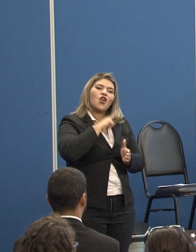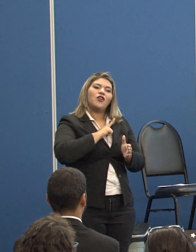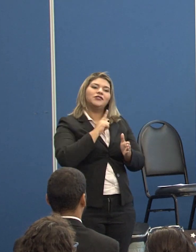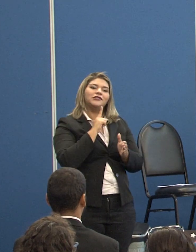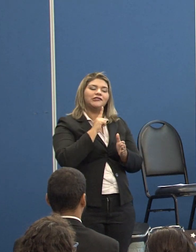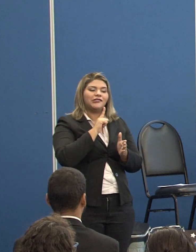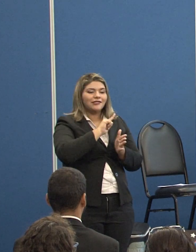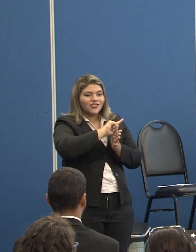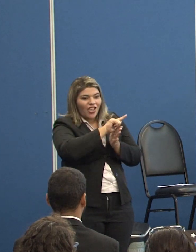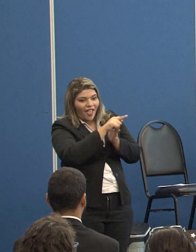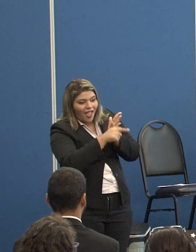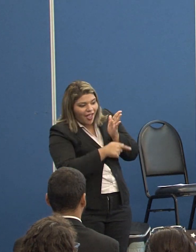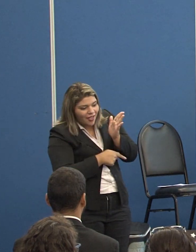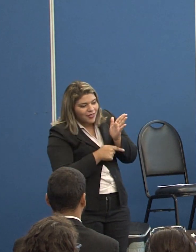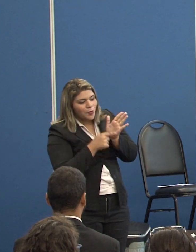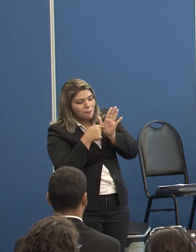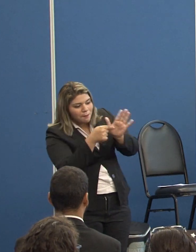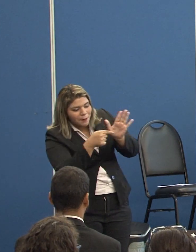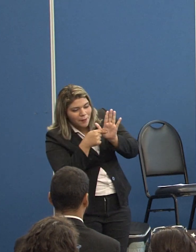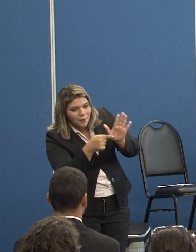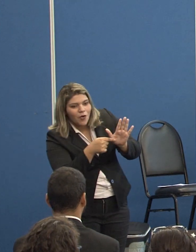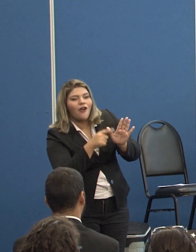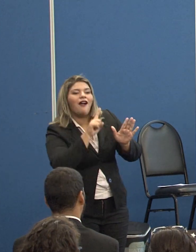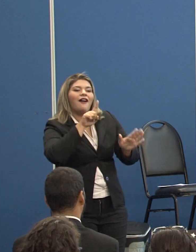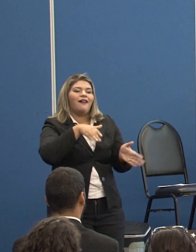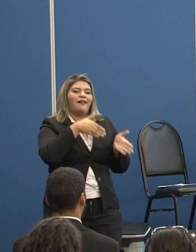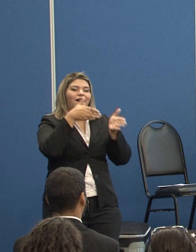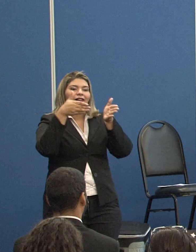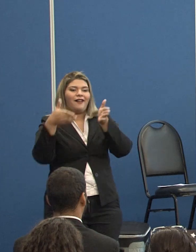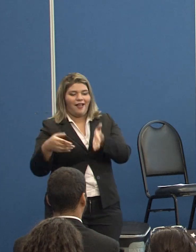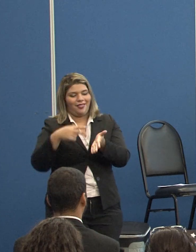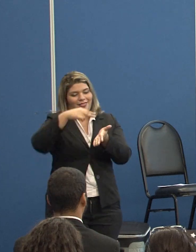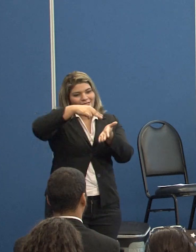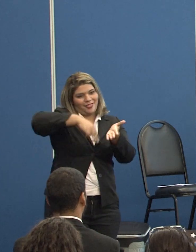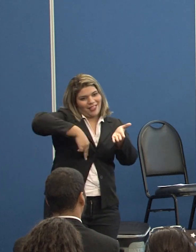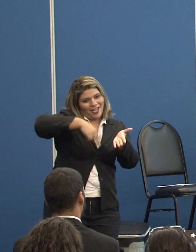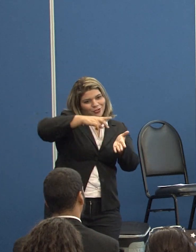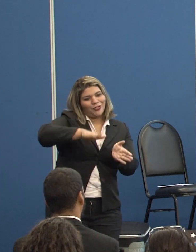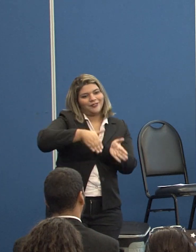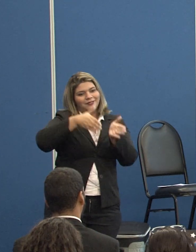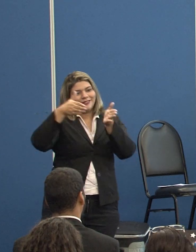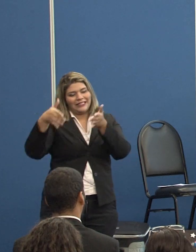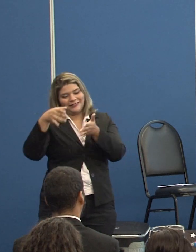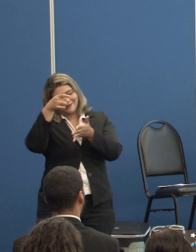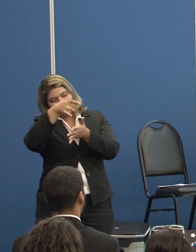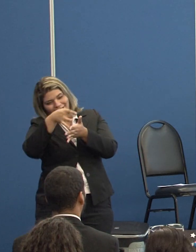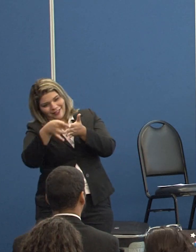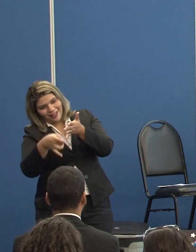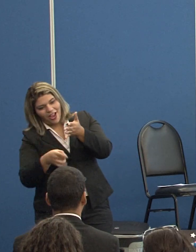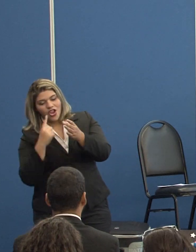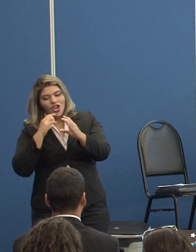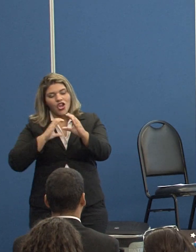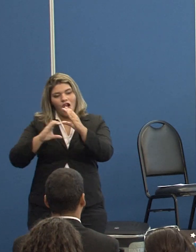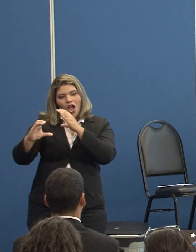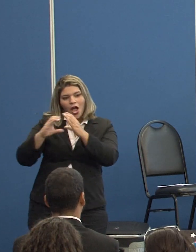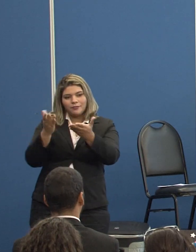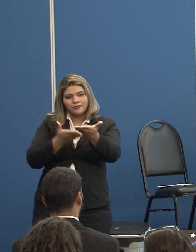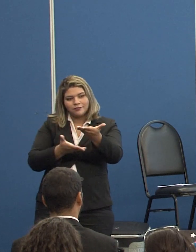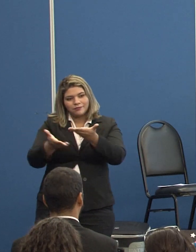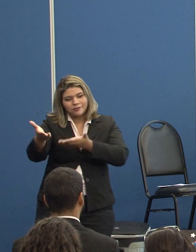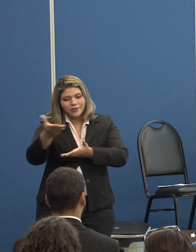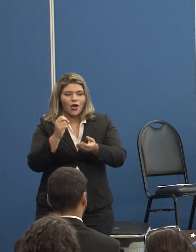e aí sim eu trabalho a leitura, eu detalho esse texto, eu trabalho a comunicação, eu trabalho